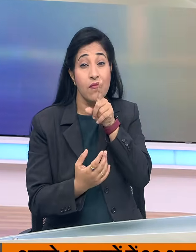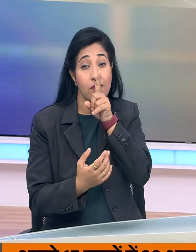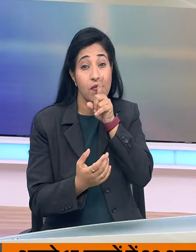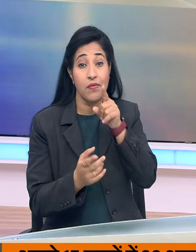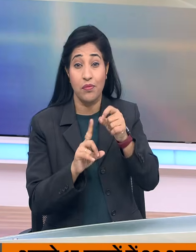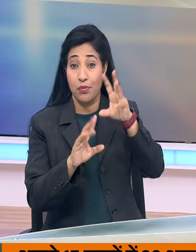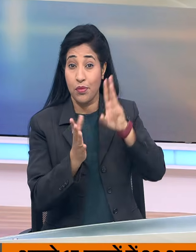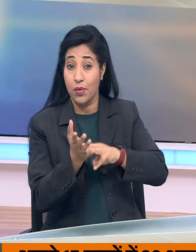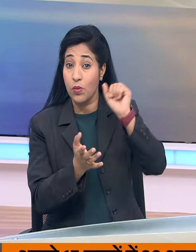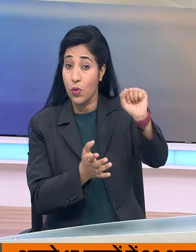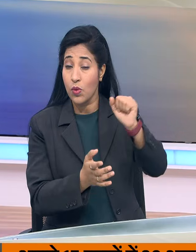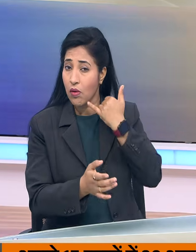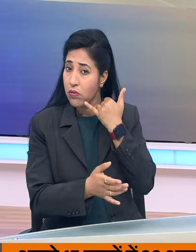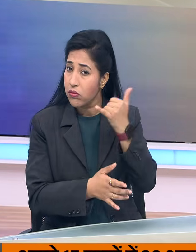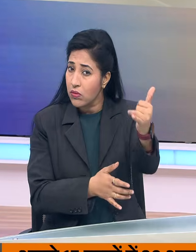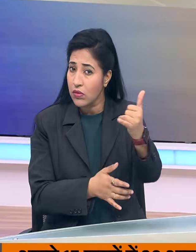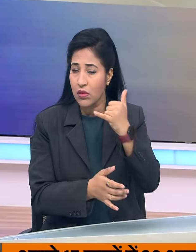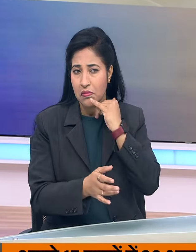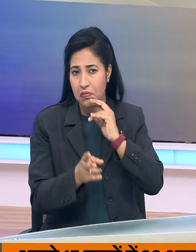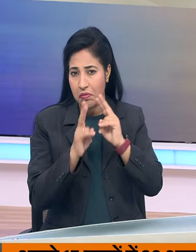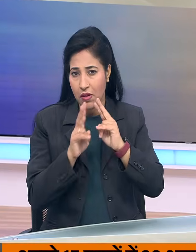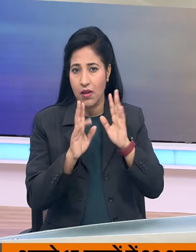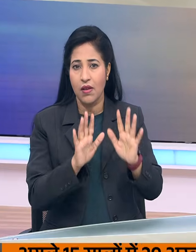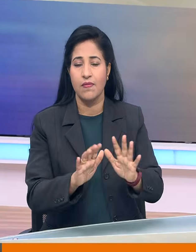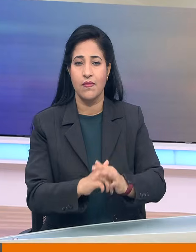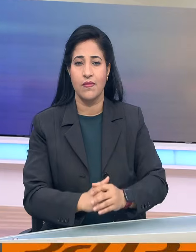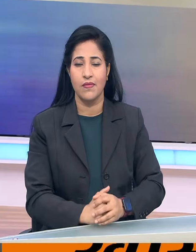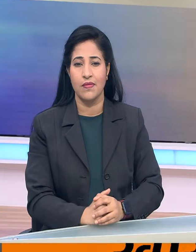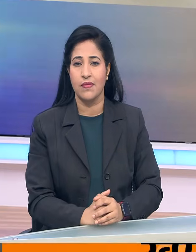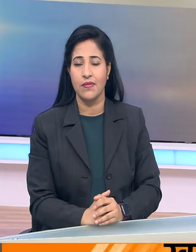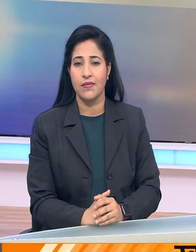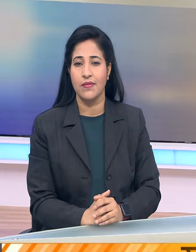से भी फोन पर बातचीत की है।